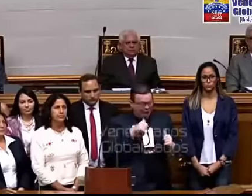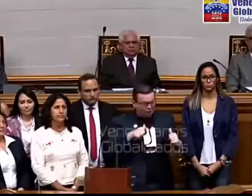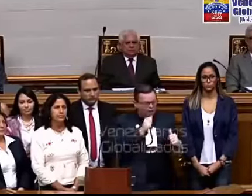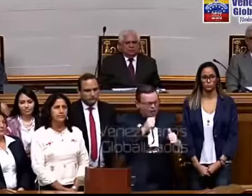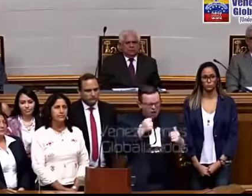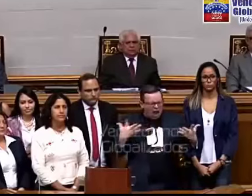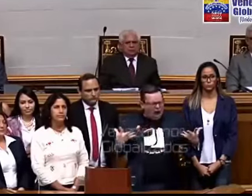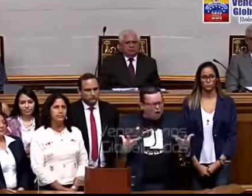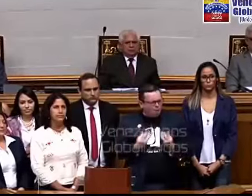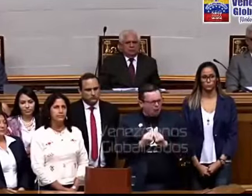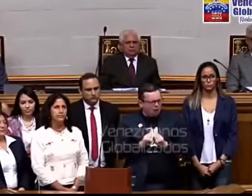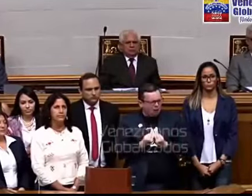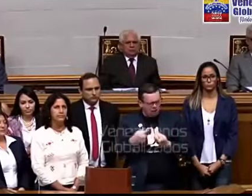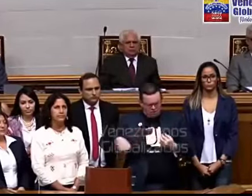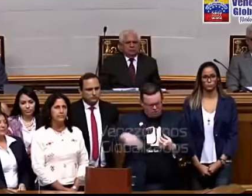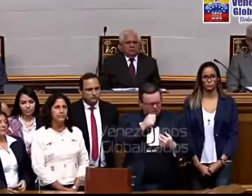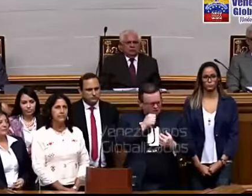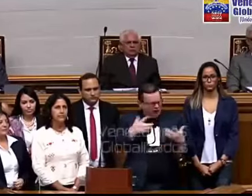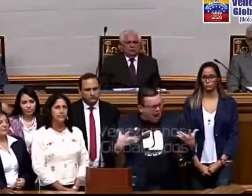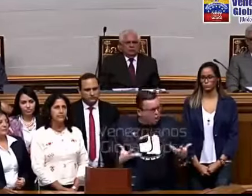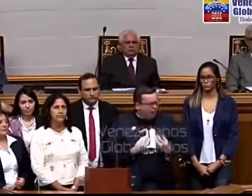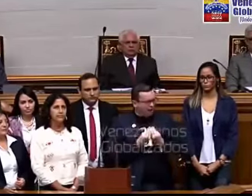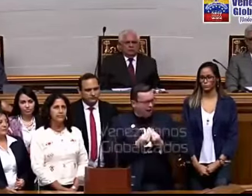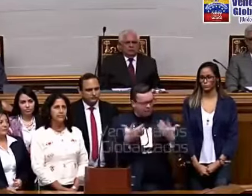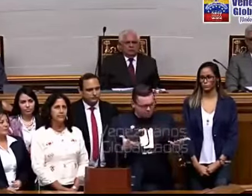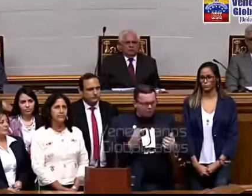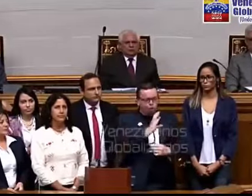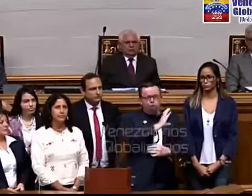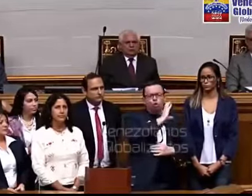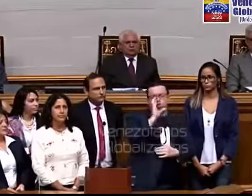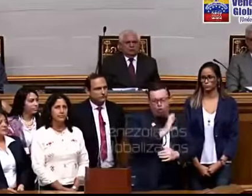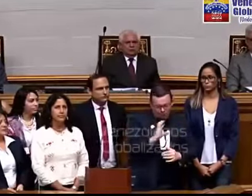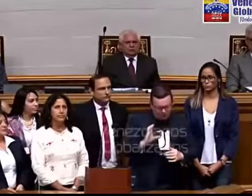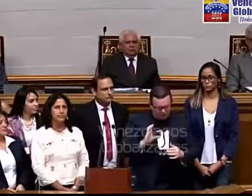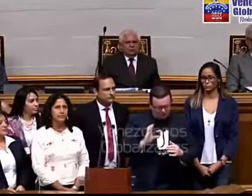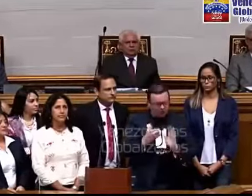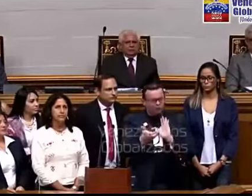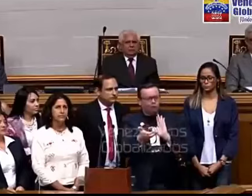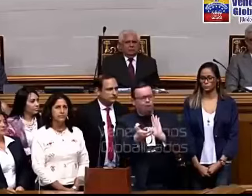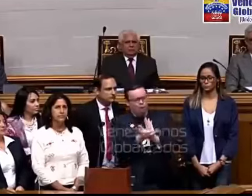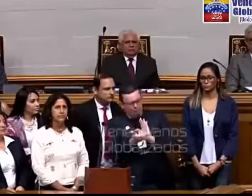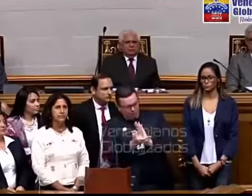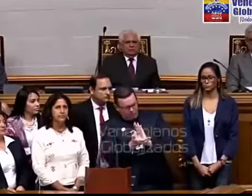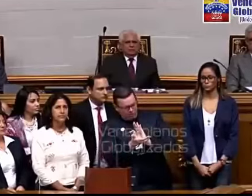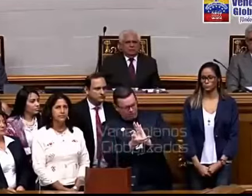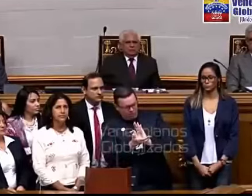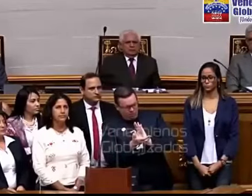con discapacidad. Nos está acompañando en este espacio no solamente la Confederación de Sordos,